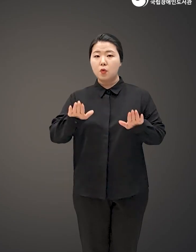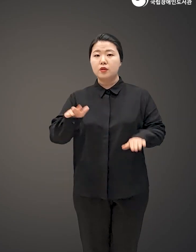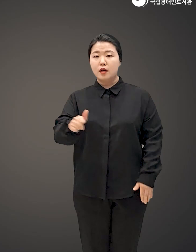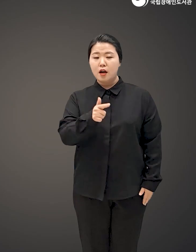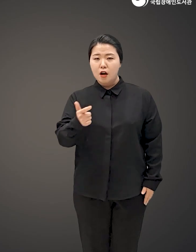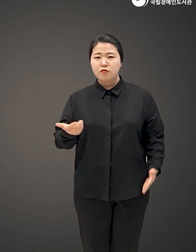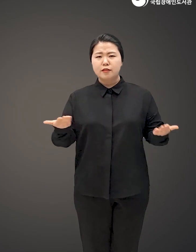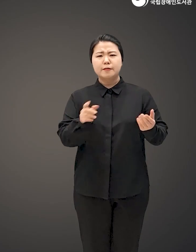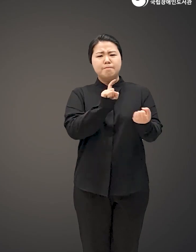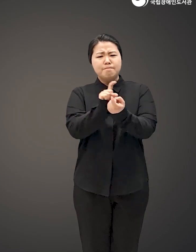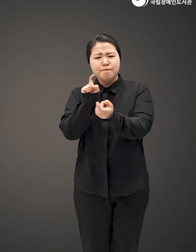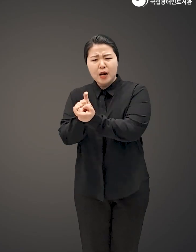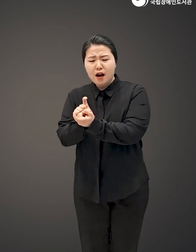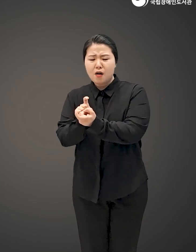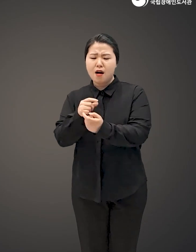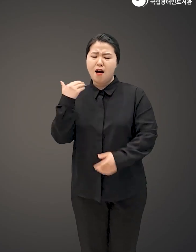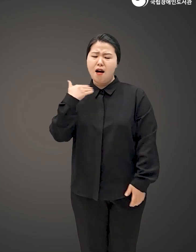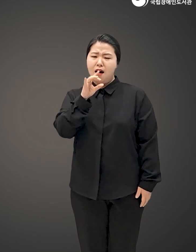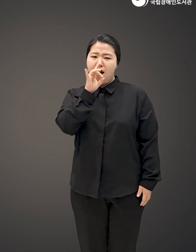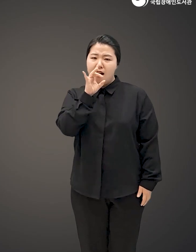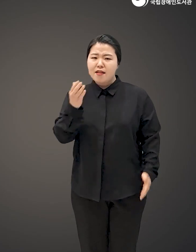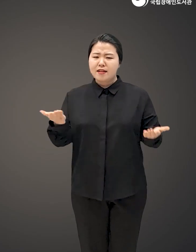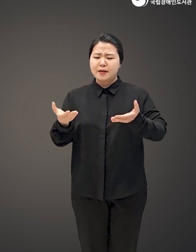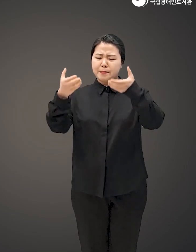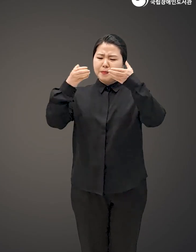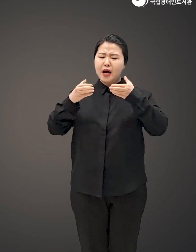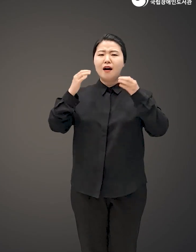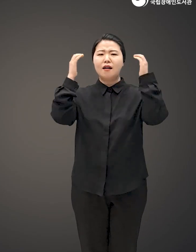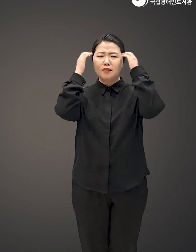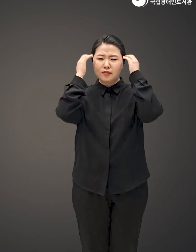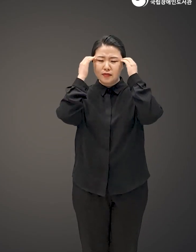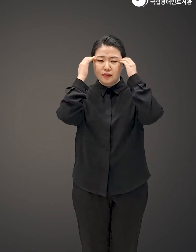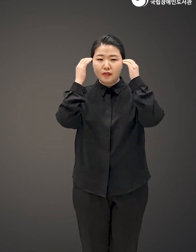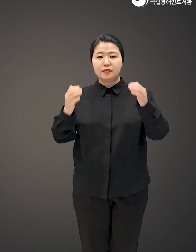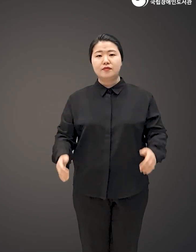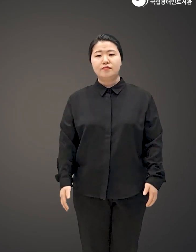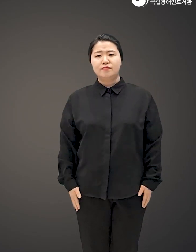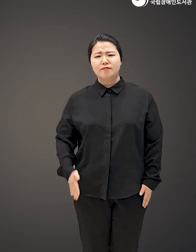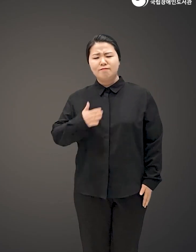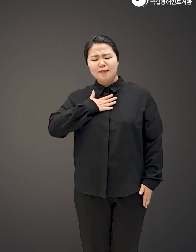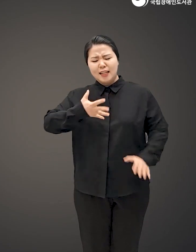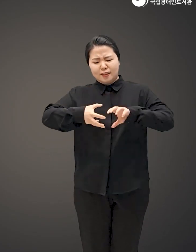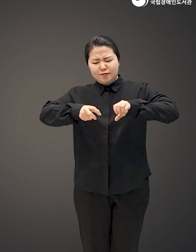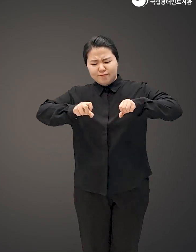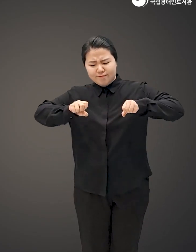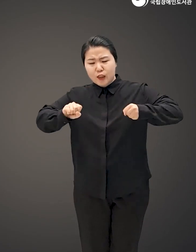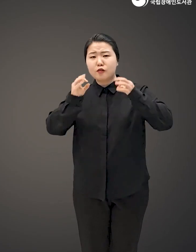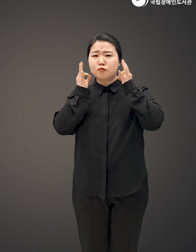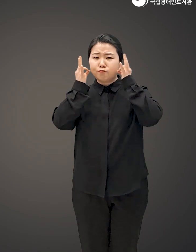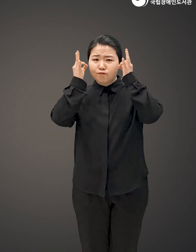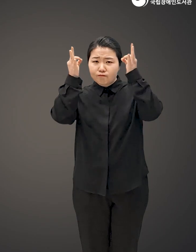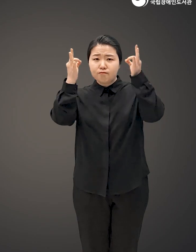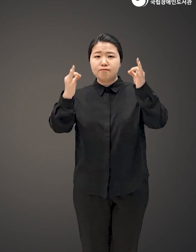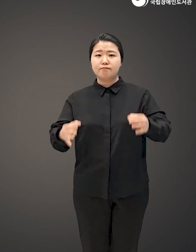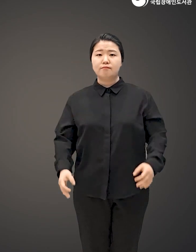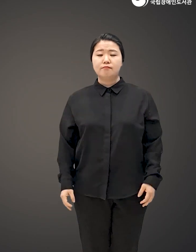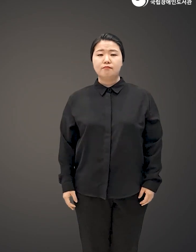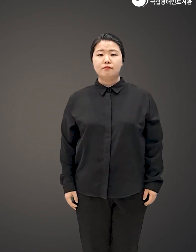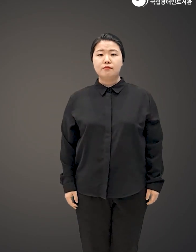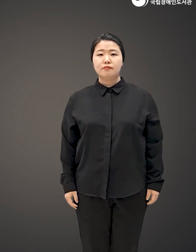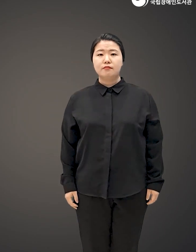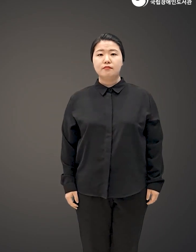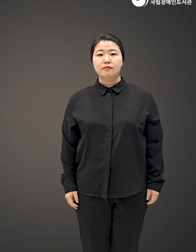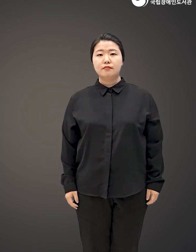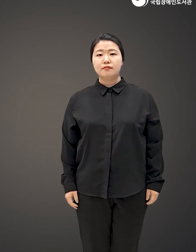나는 오늘도 많은 일을 만났고 견딜 수 없는 일들까지 견뎠다. 나름대로 최선을 다한 셈이다.